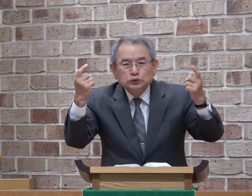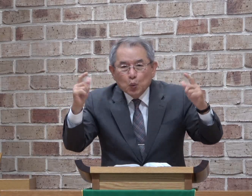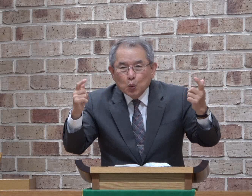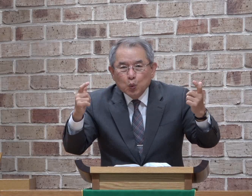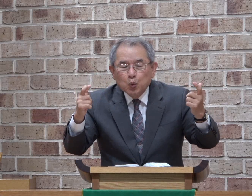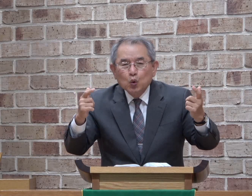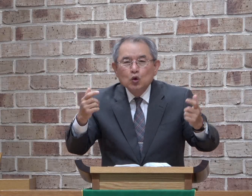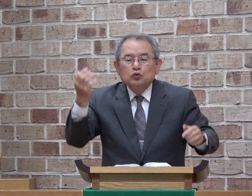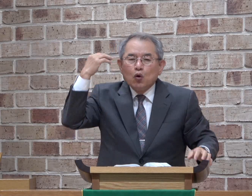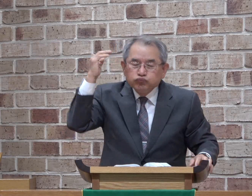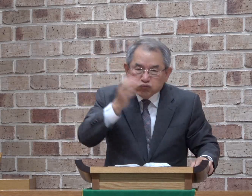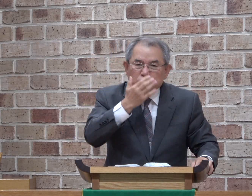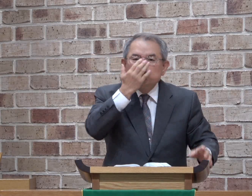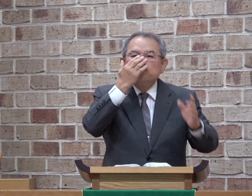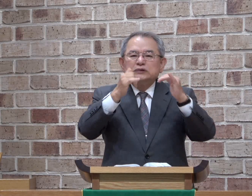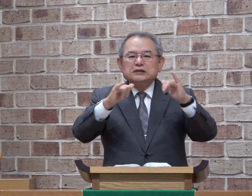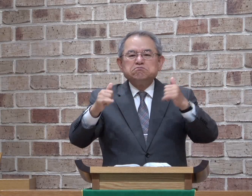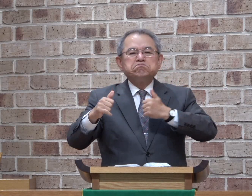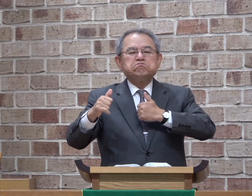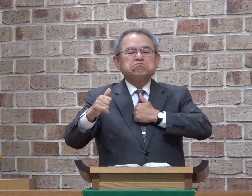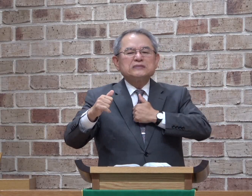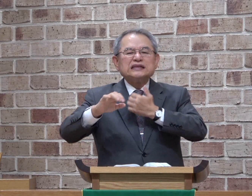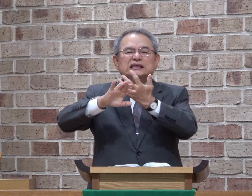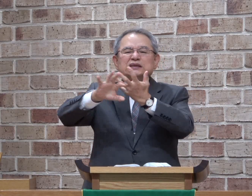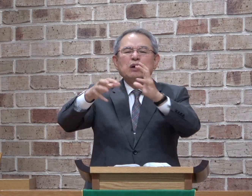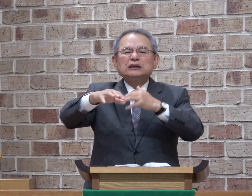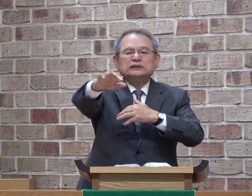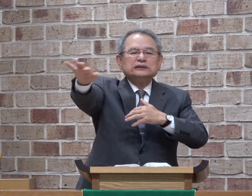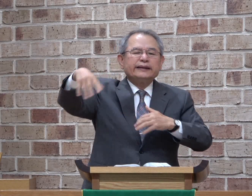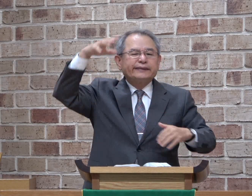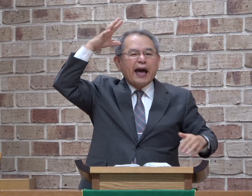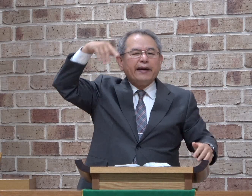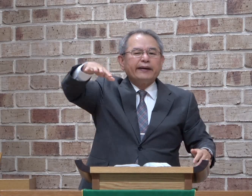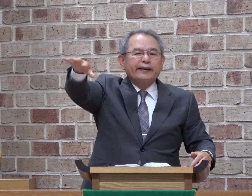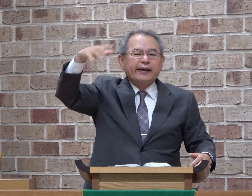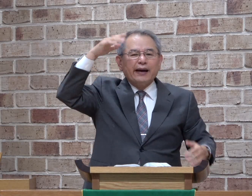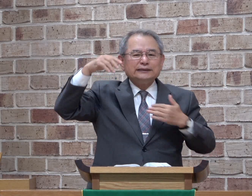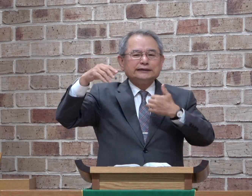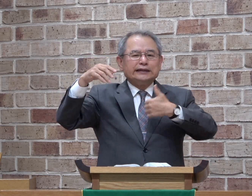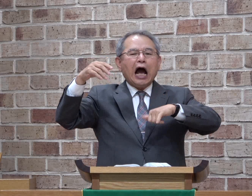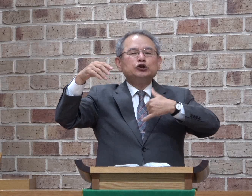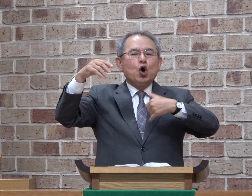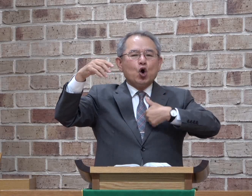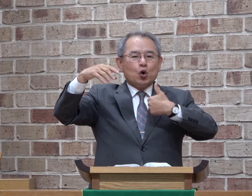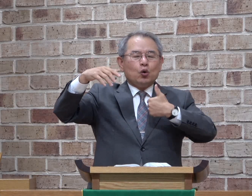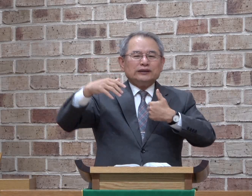예수님은 그 여자를 모욕하려고 말씀하신 것보다는 이미 이스라엘 사람들이